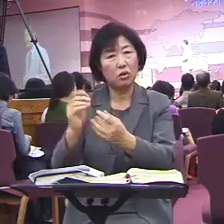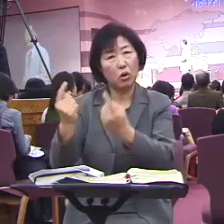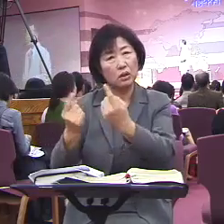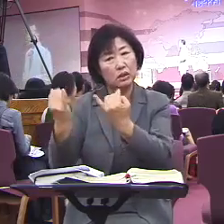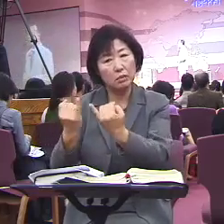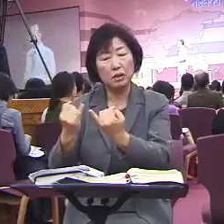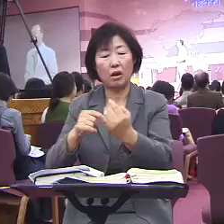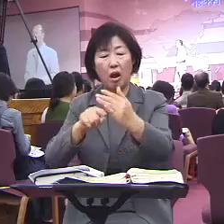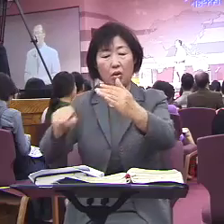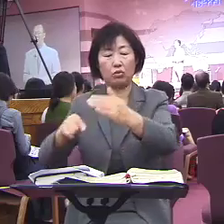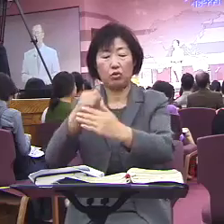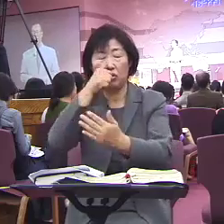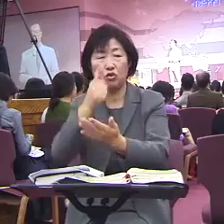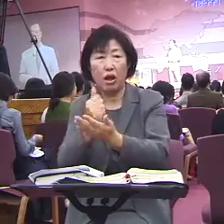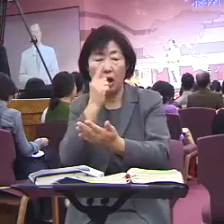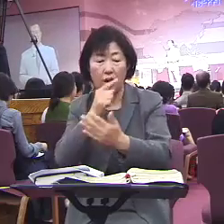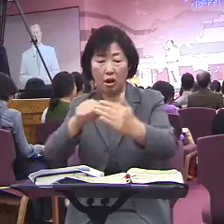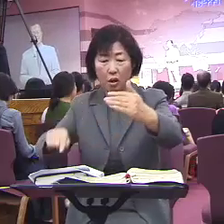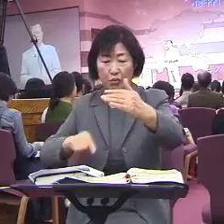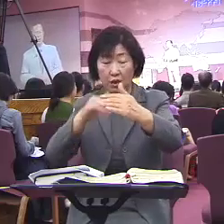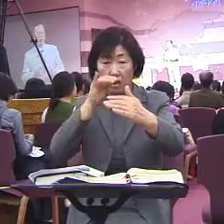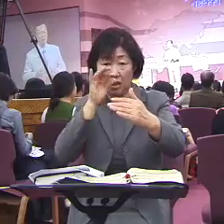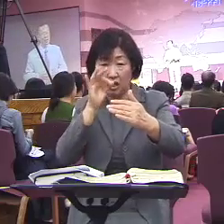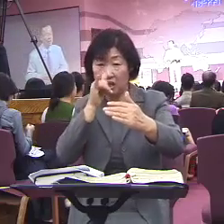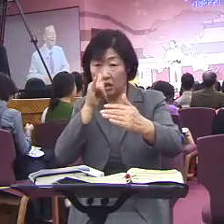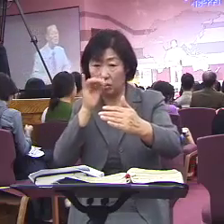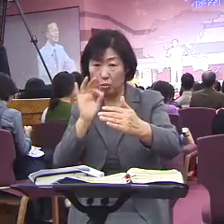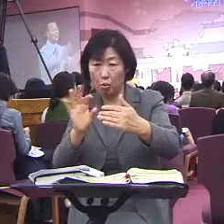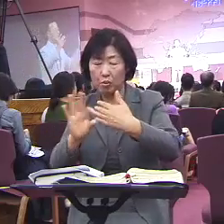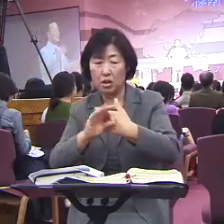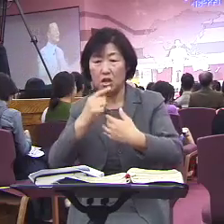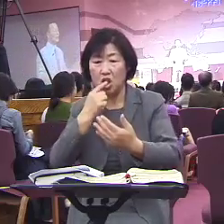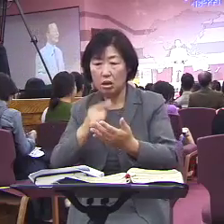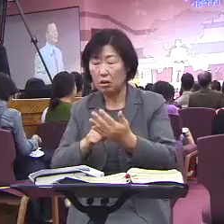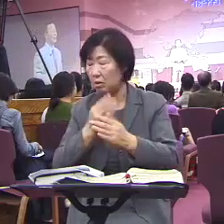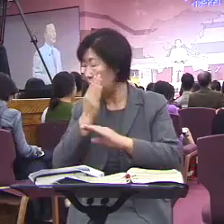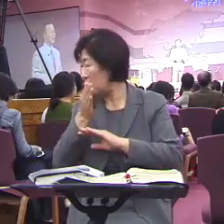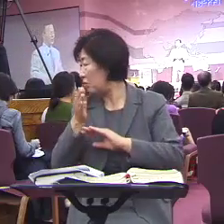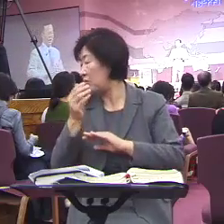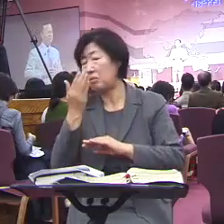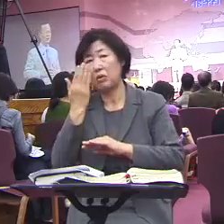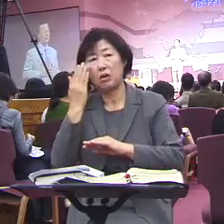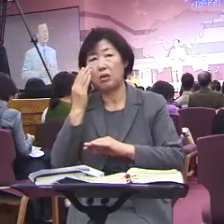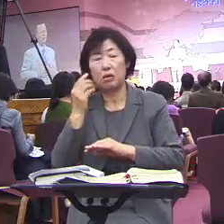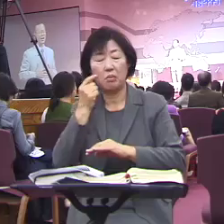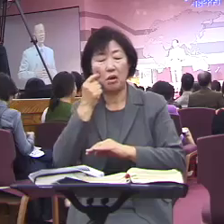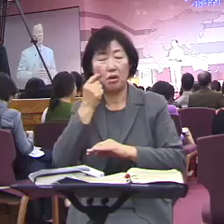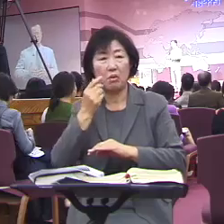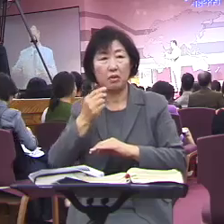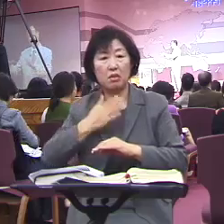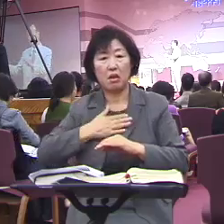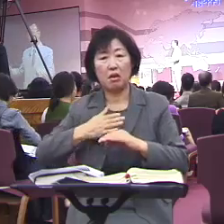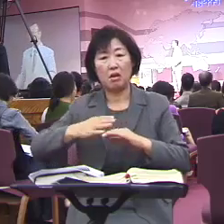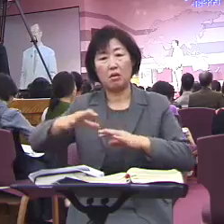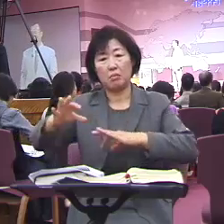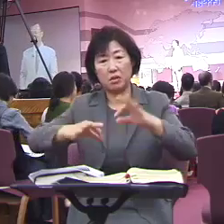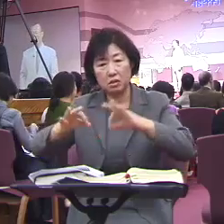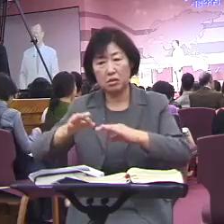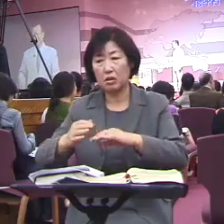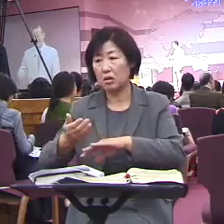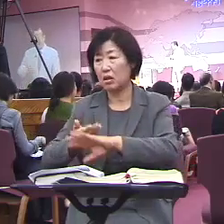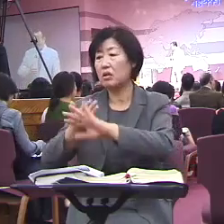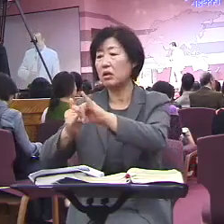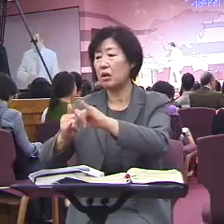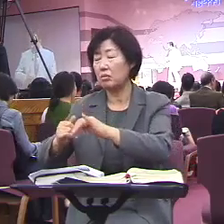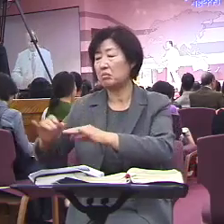가운데 이렇게 죄악 가운데 있는 것을 보면은 우리가 쉽게 그냥 지나친다는 거예요. 내 비즈니스가 아니고 저 사람의